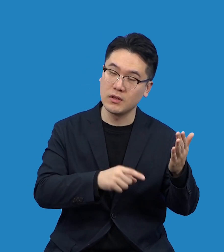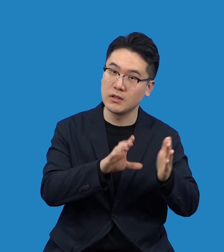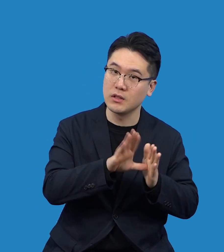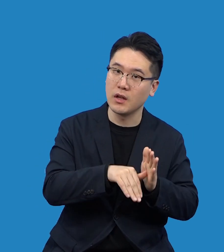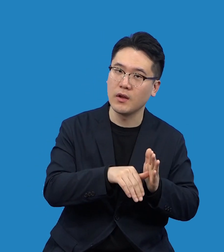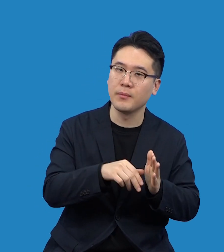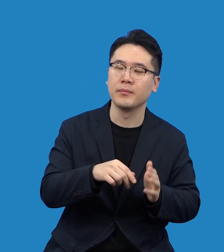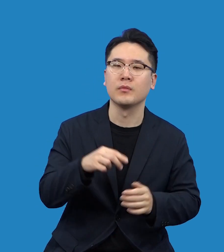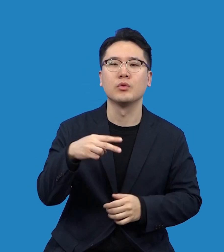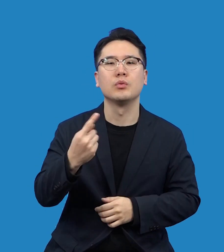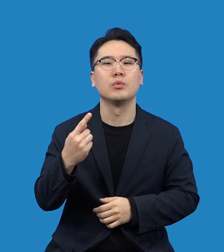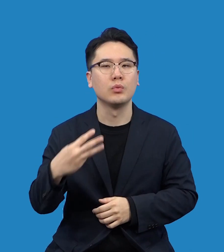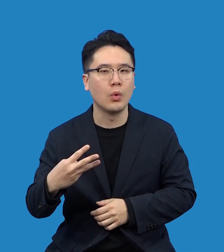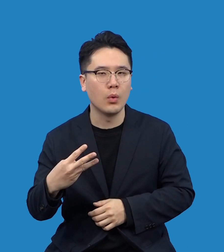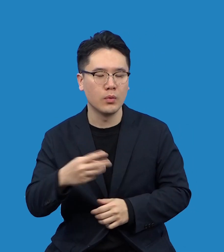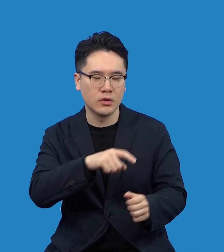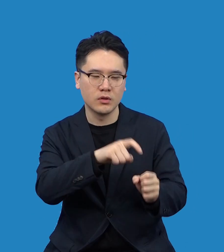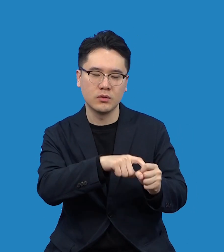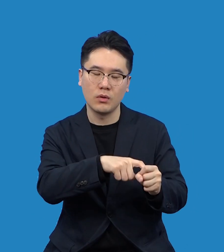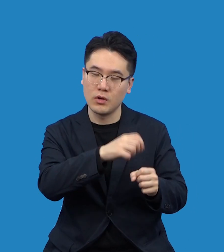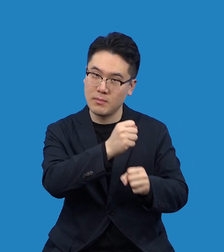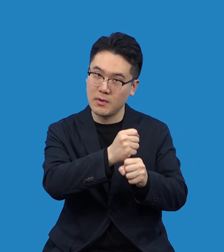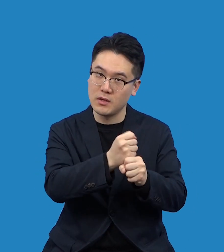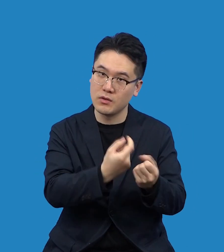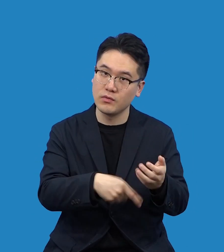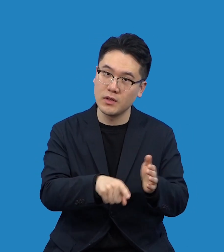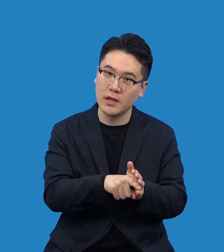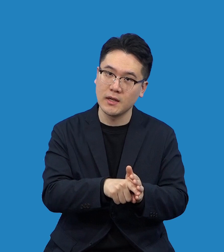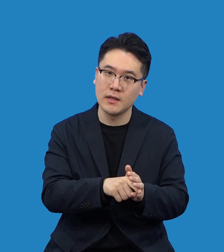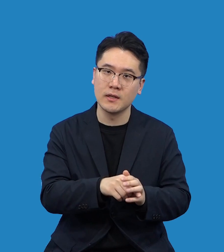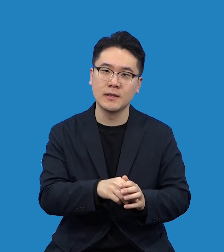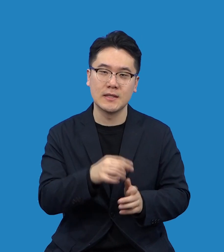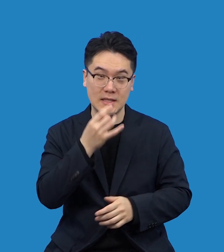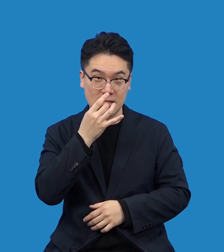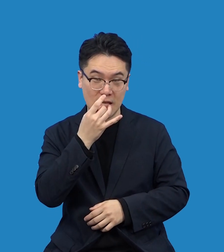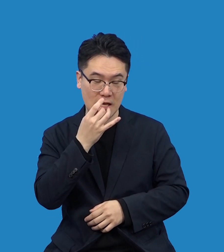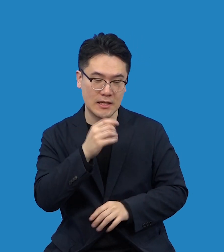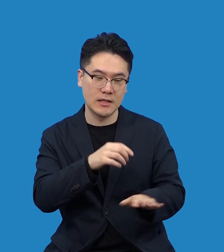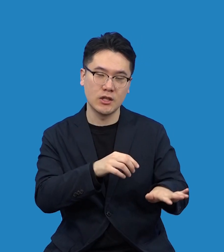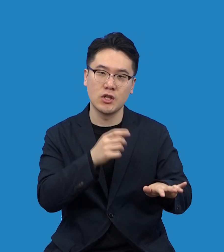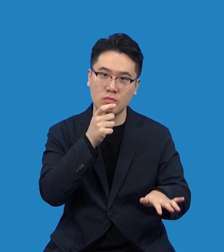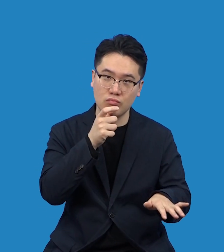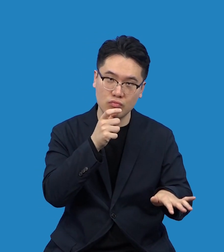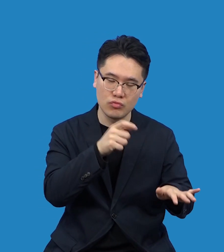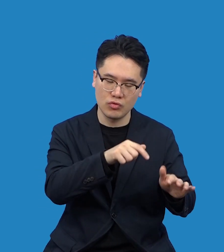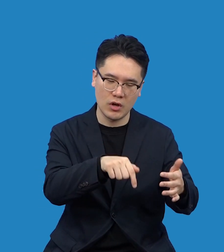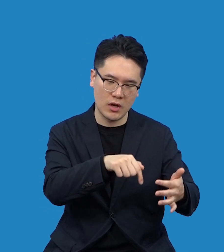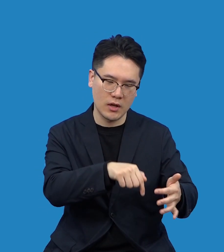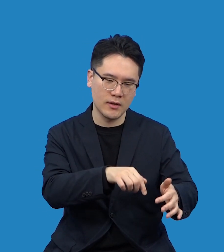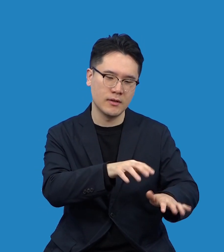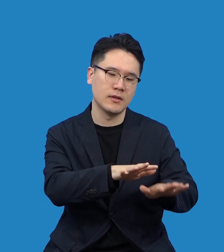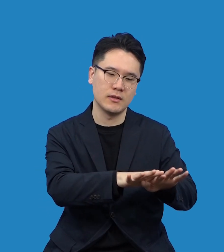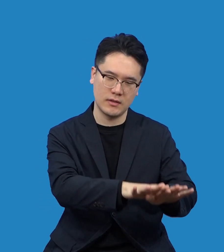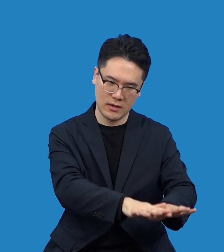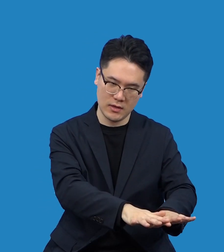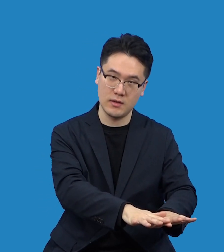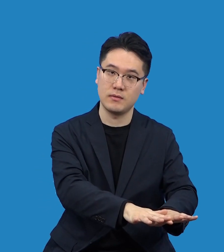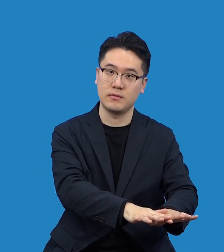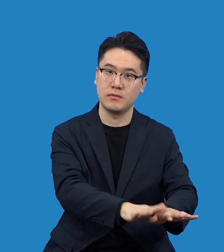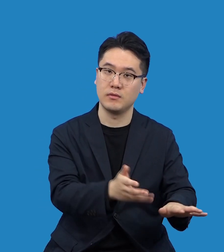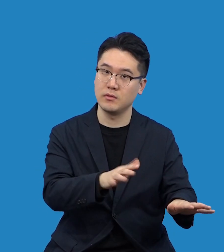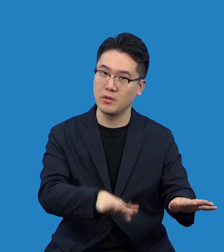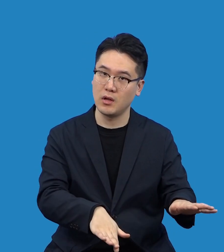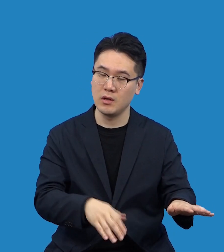돌떡을 만들려고 쌀을 이렇게 담가 놓았는데 이 딸이 40도가